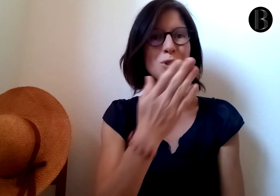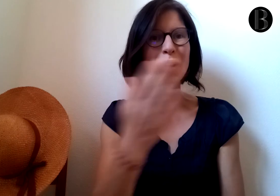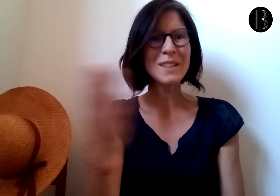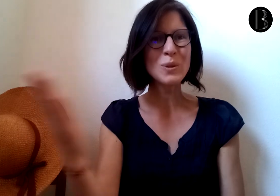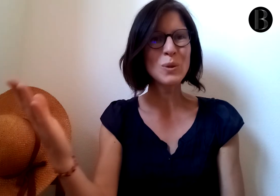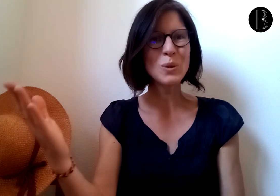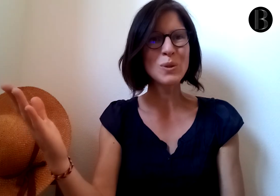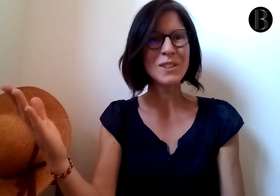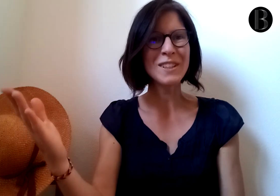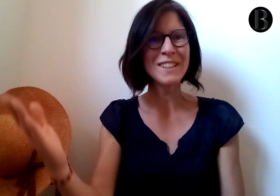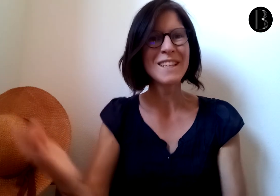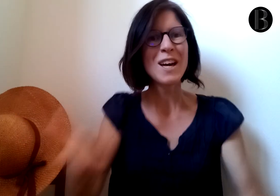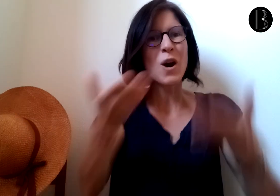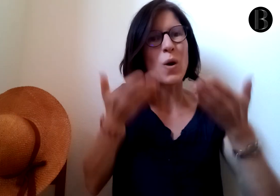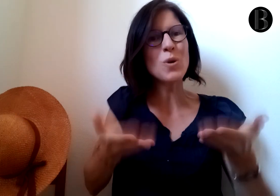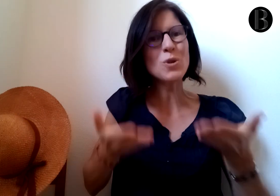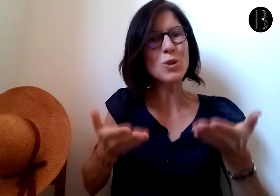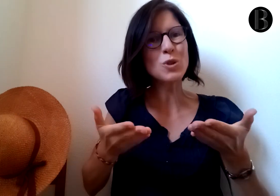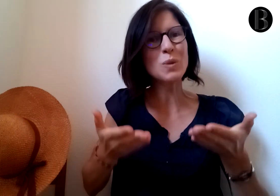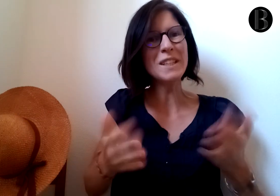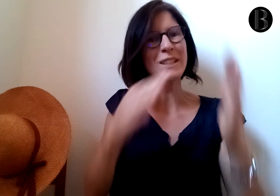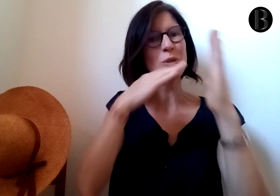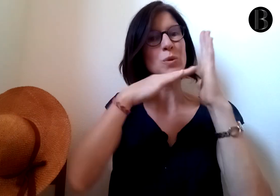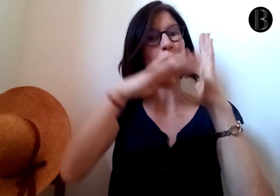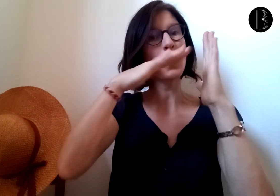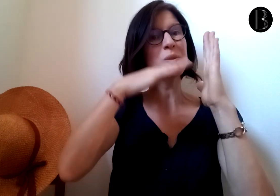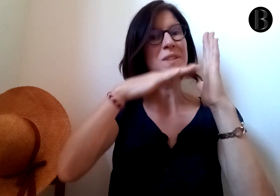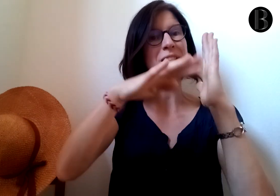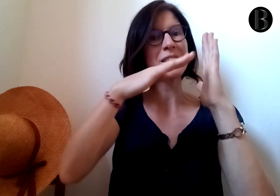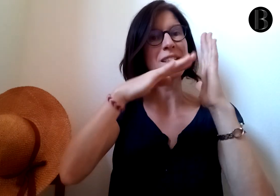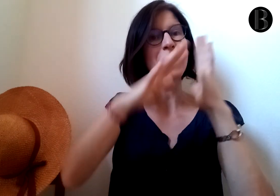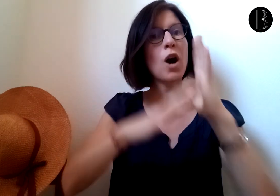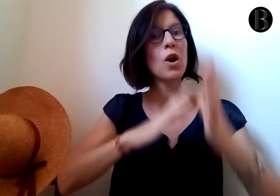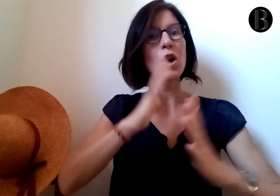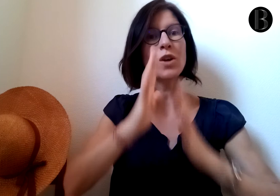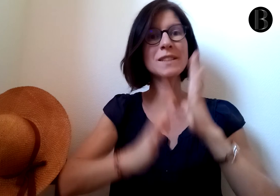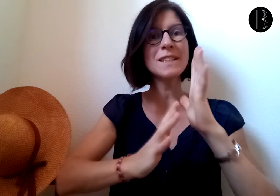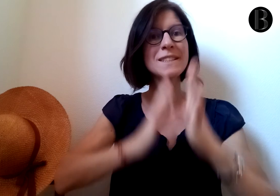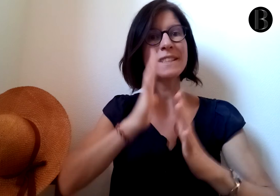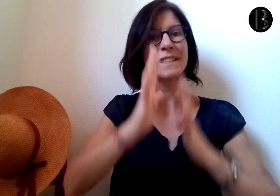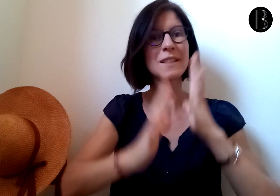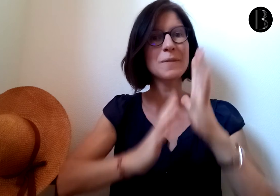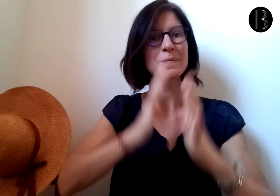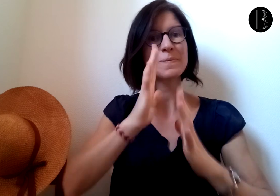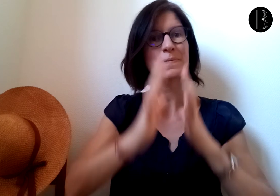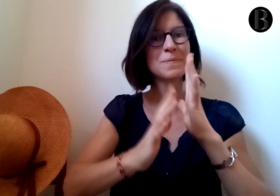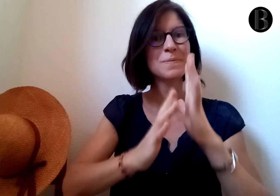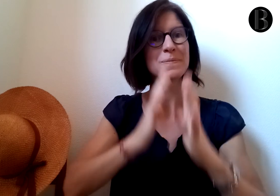Bonjour à tous. Aujourd'hui, une comptine en langue des signes.